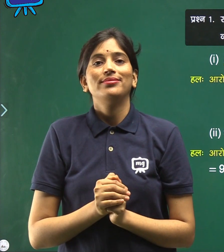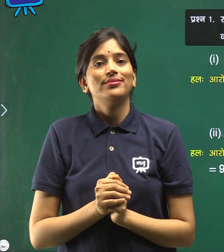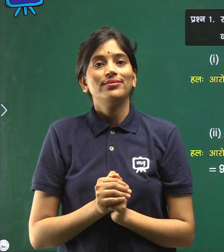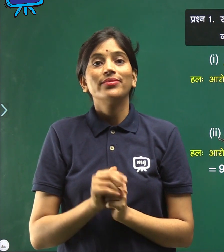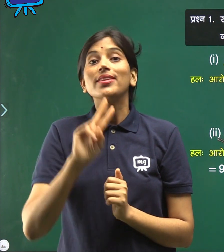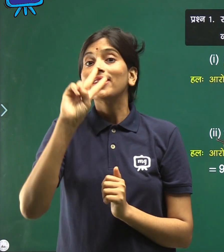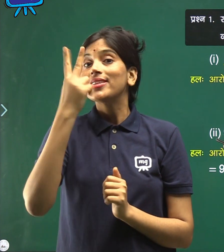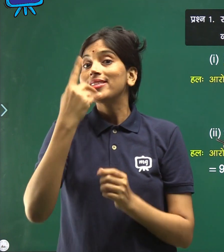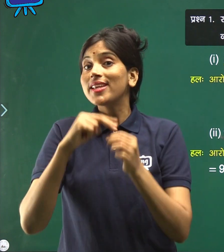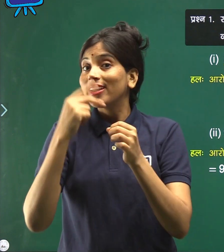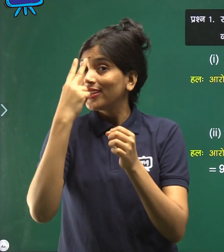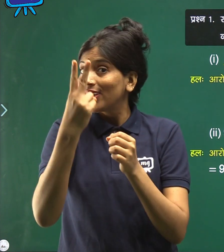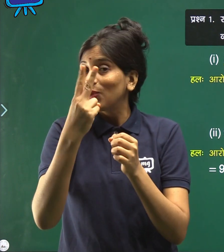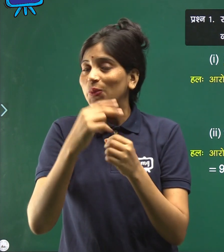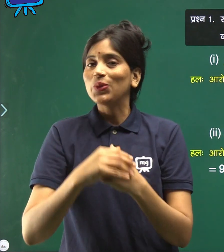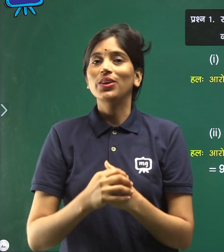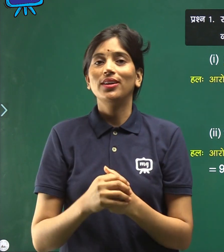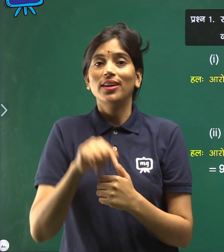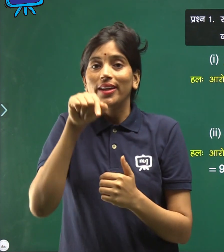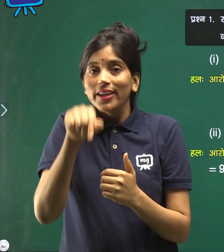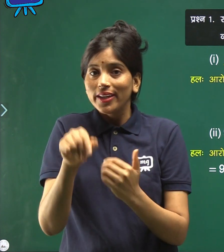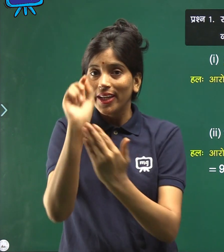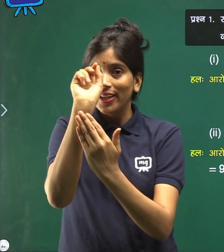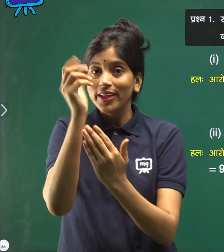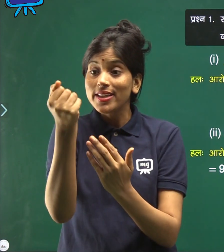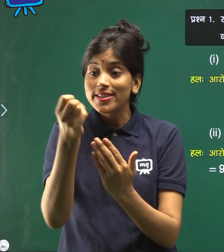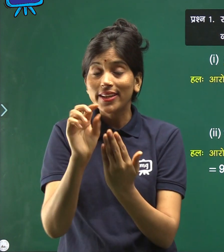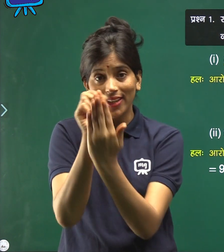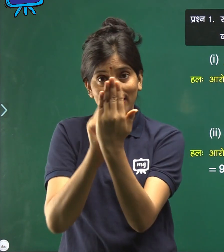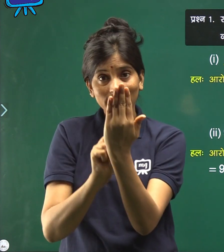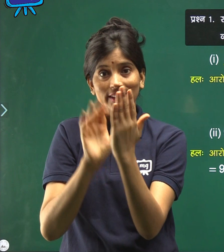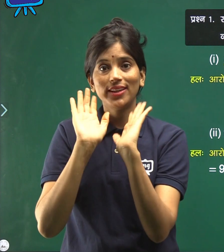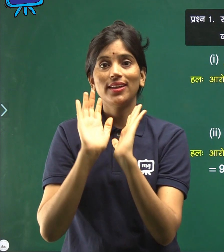इसका सेकंड देखो, ये संख्याएं लिखी है,